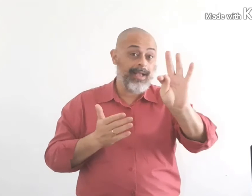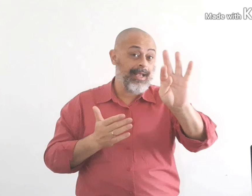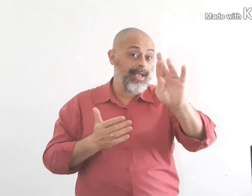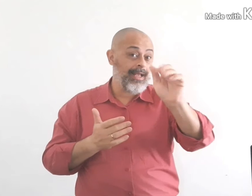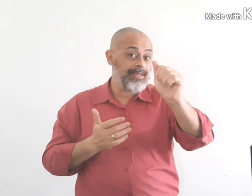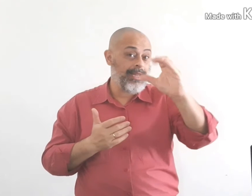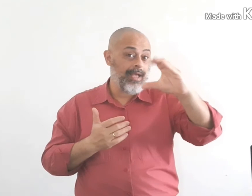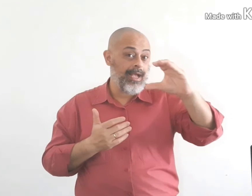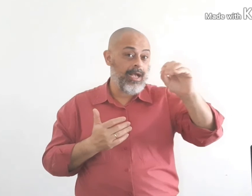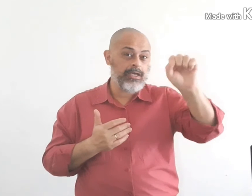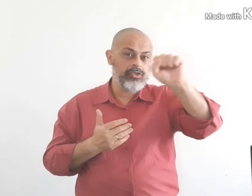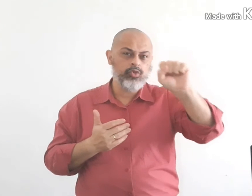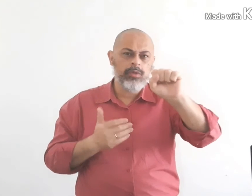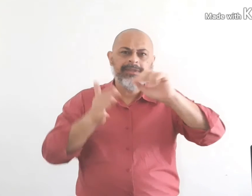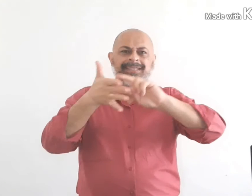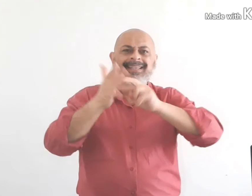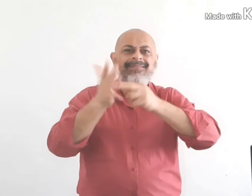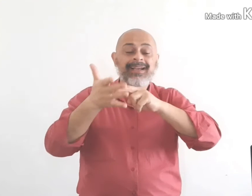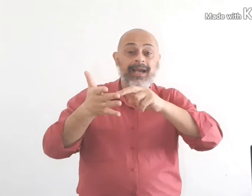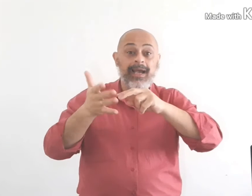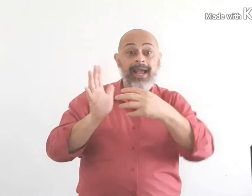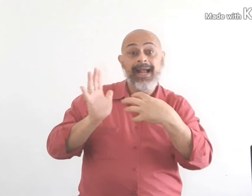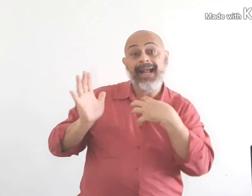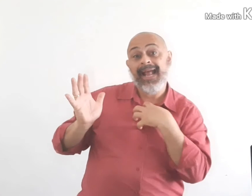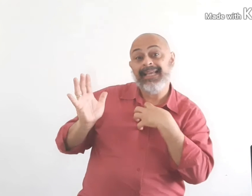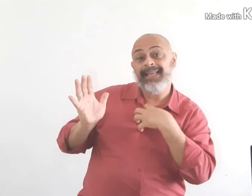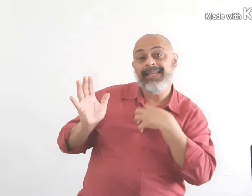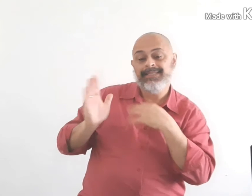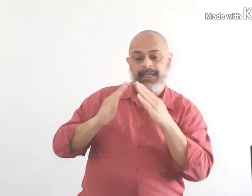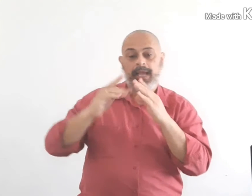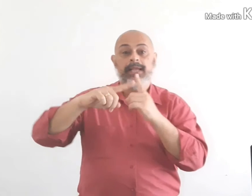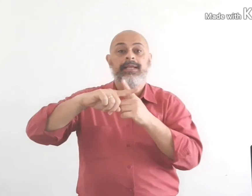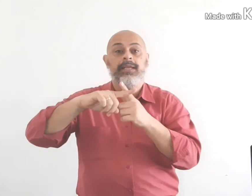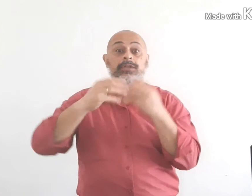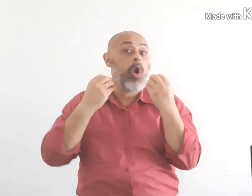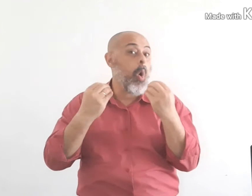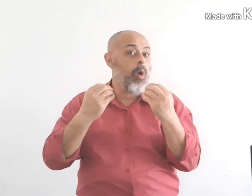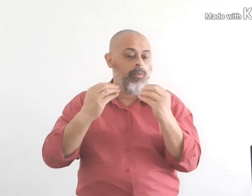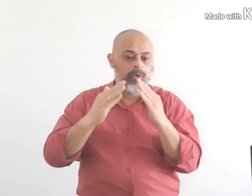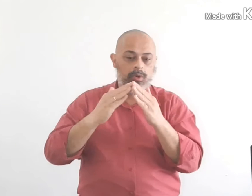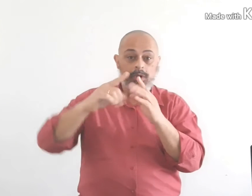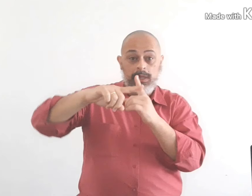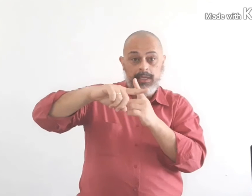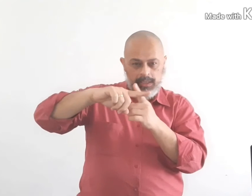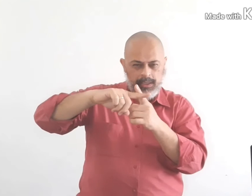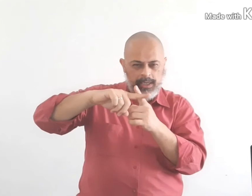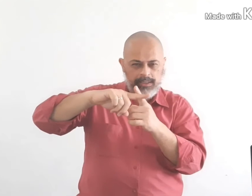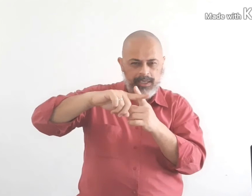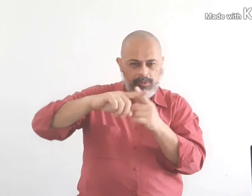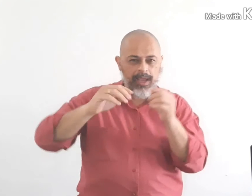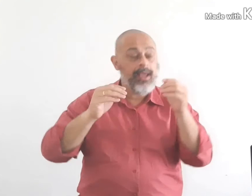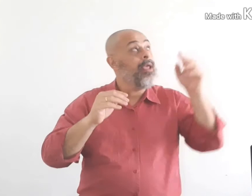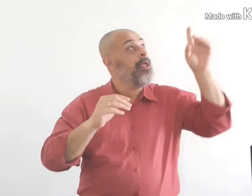bíblica que fazem com que o Senhor escreva um perfil que agrade ao coração dele e transmita